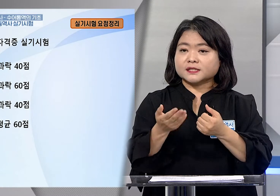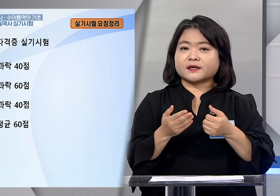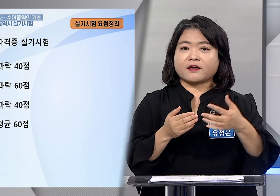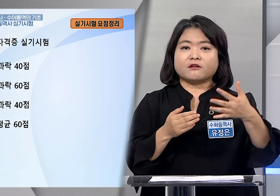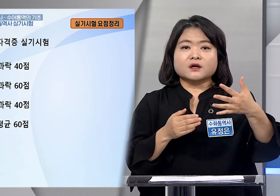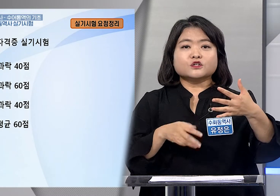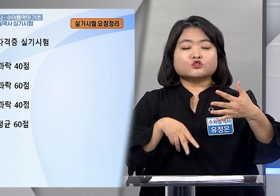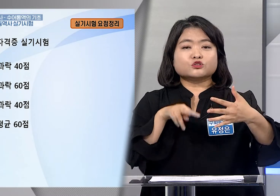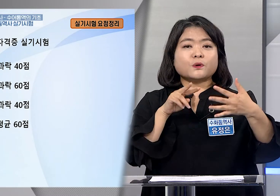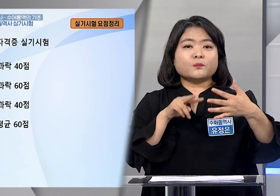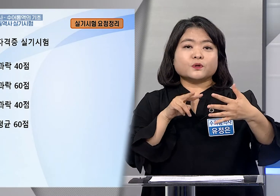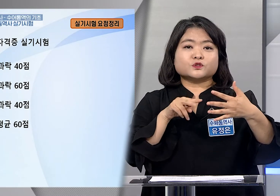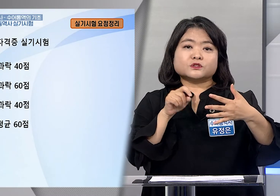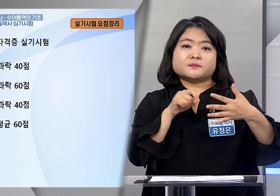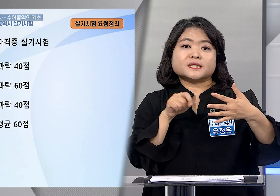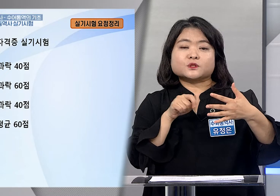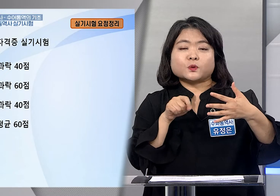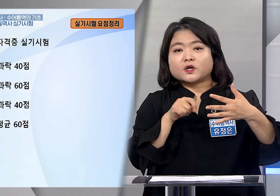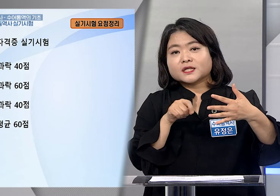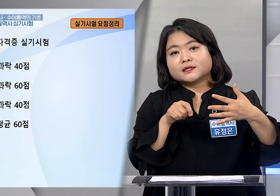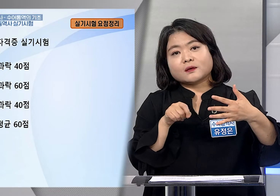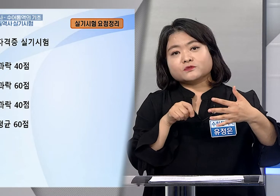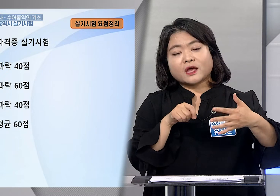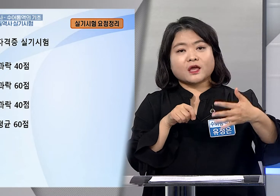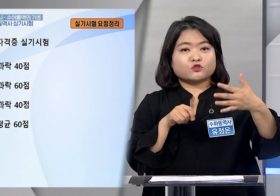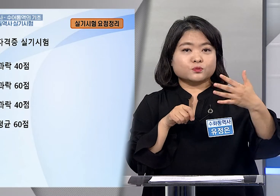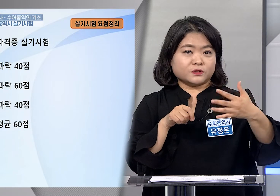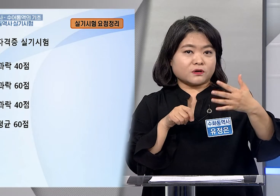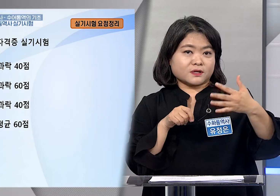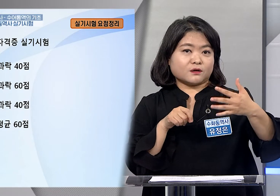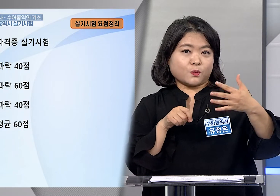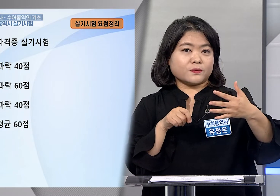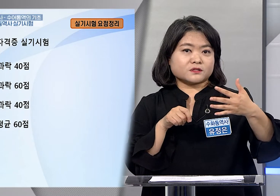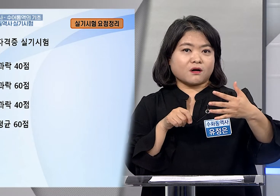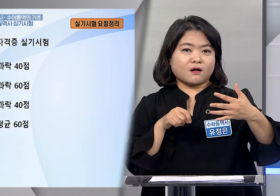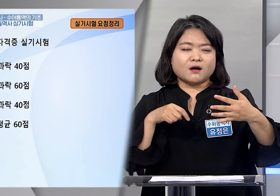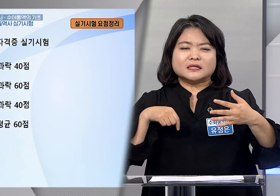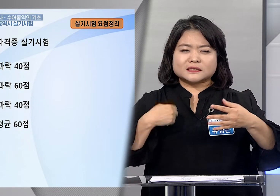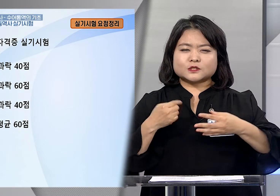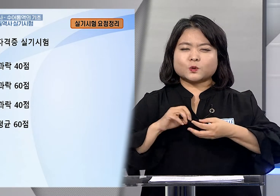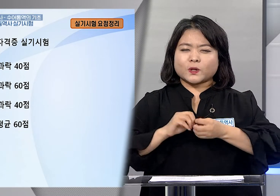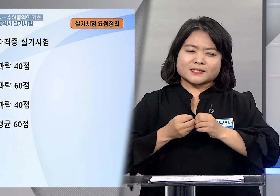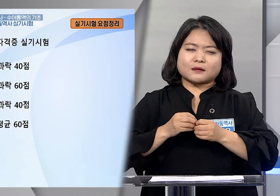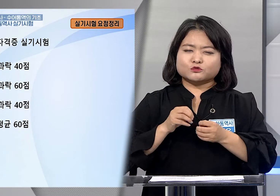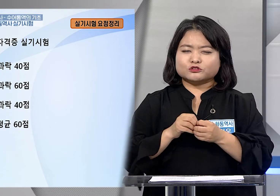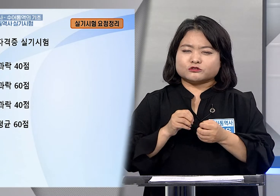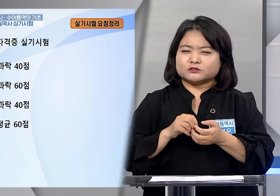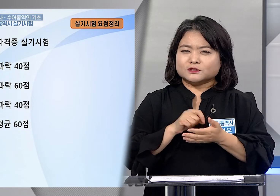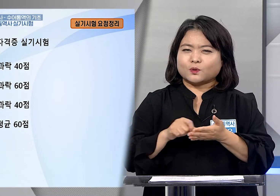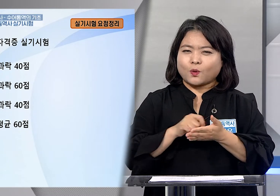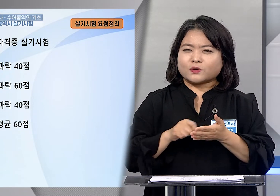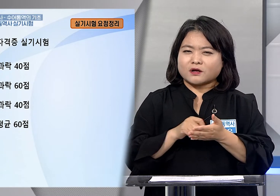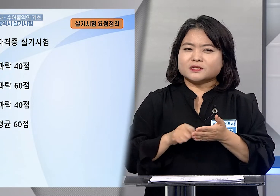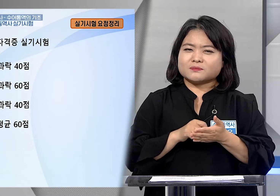드릴게요. 2번 보여주는 필기 통역이기 때문에 2번 영상을 보면서 스스로의 장문으로 열심히